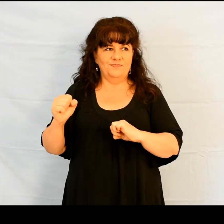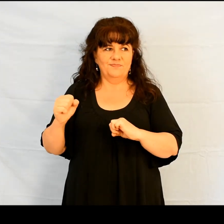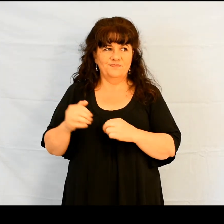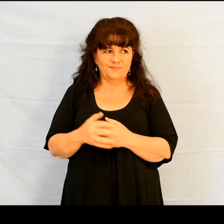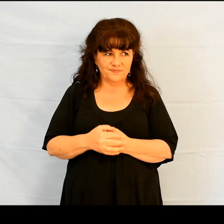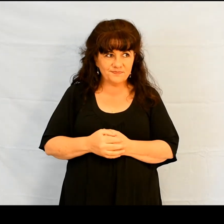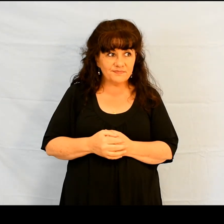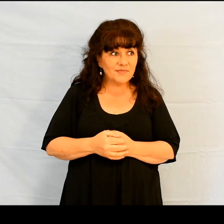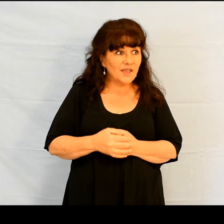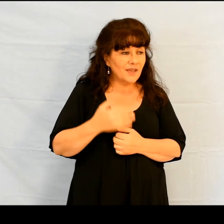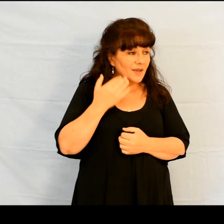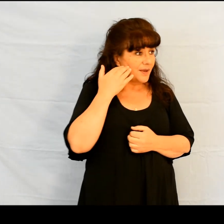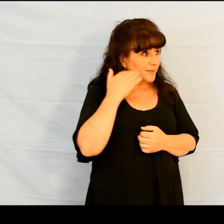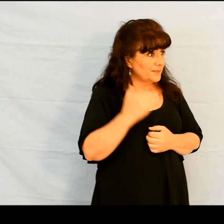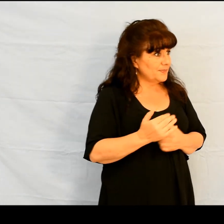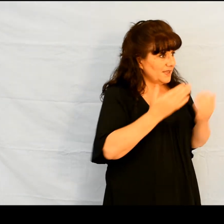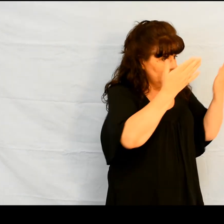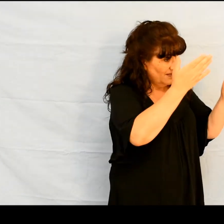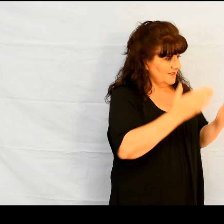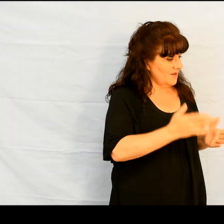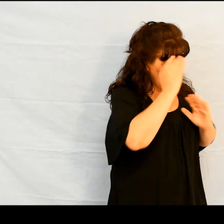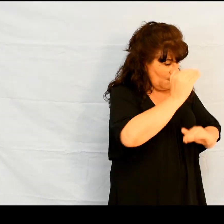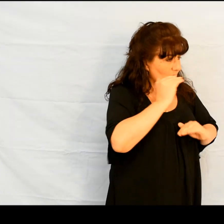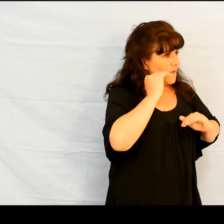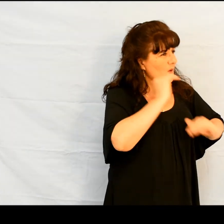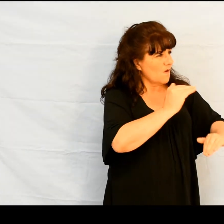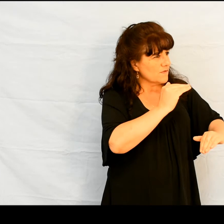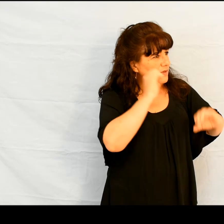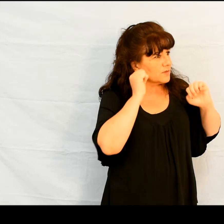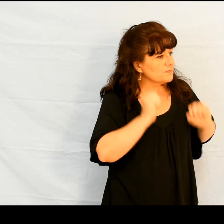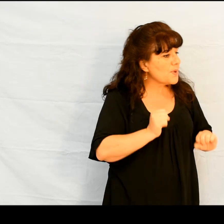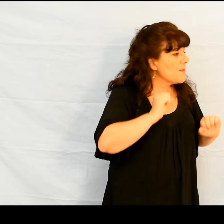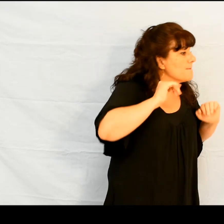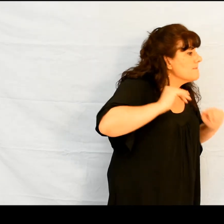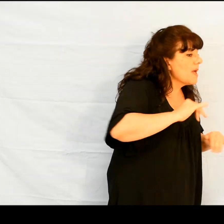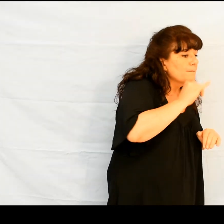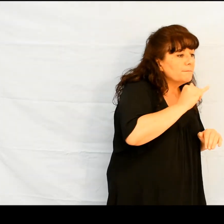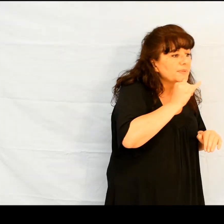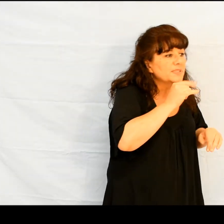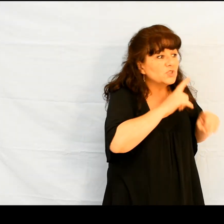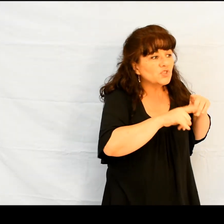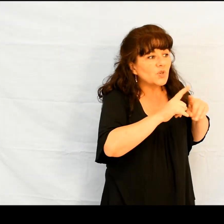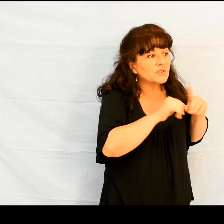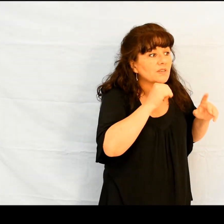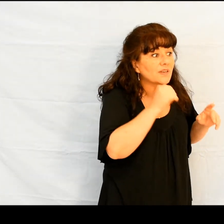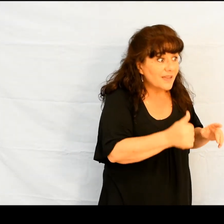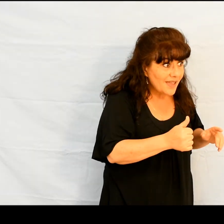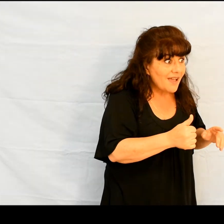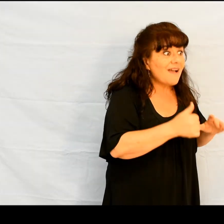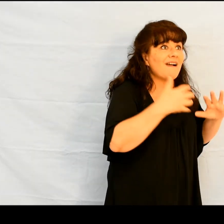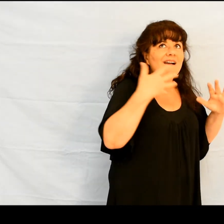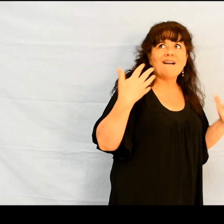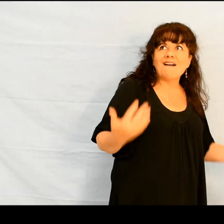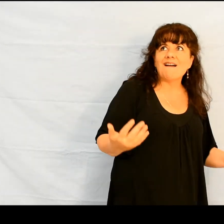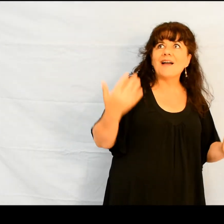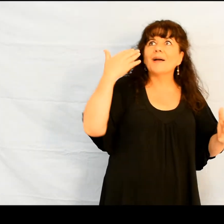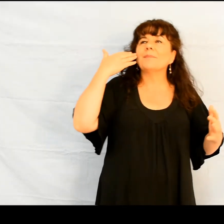Celui qui est digne de confiance dans la moindre chose est digne de confiance aussi dans la grande.